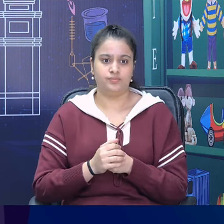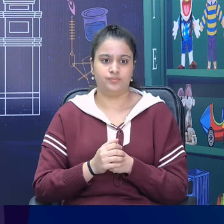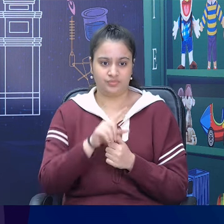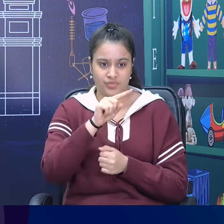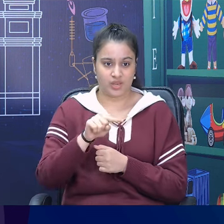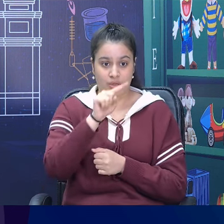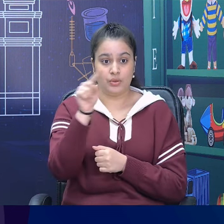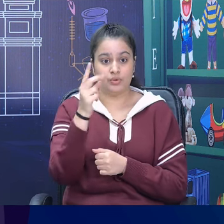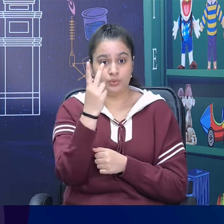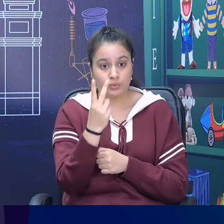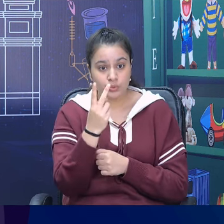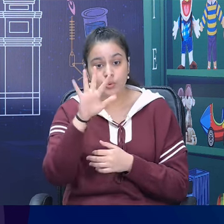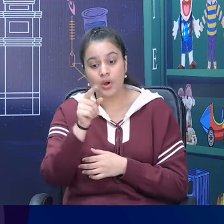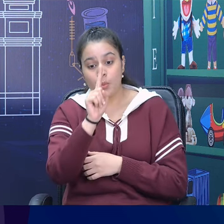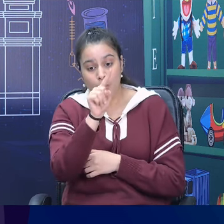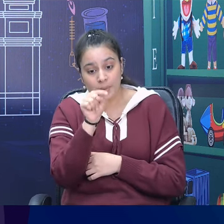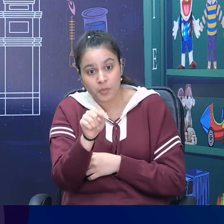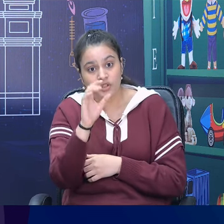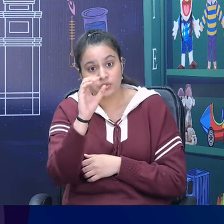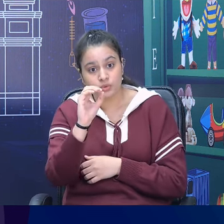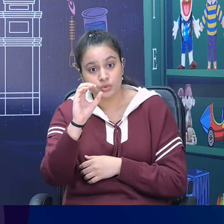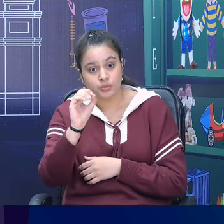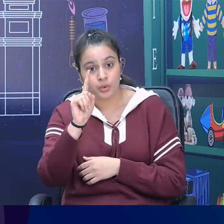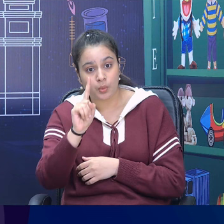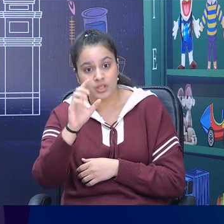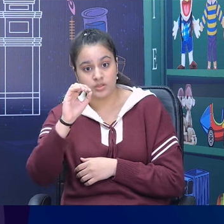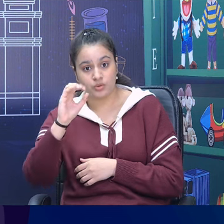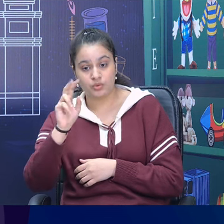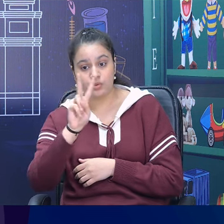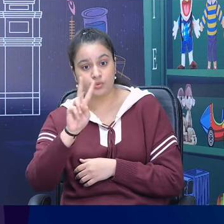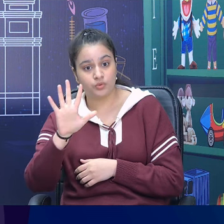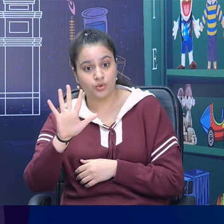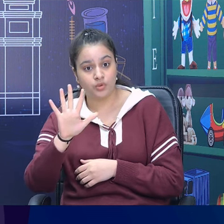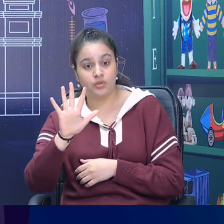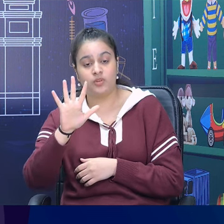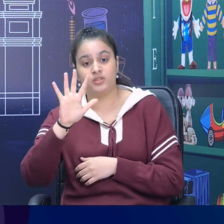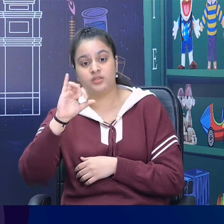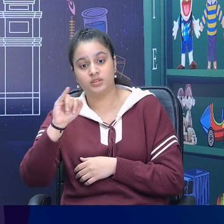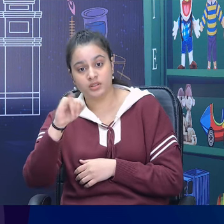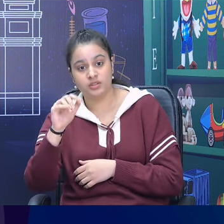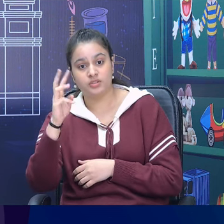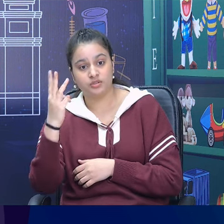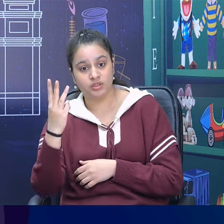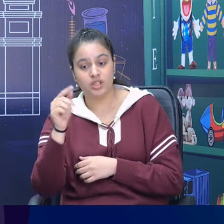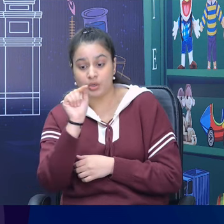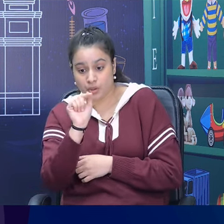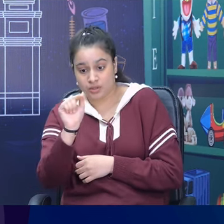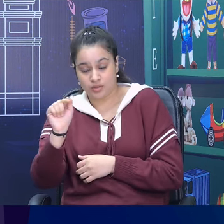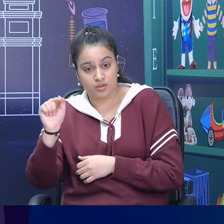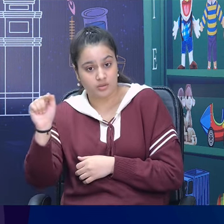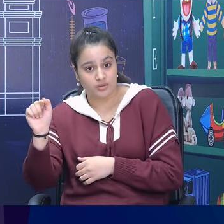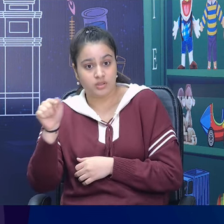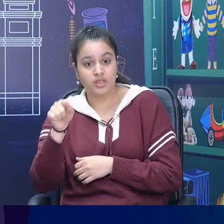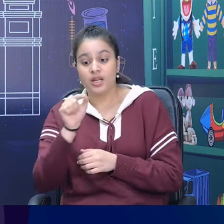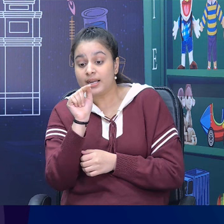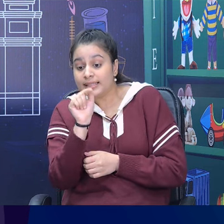√2 है 1.02 4563 डॉट डॉट डॉट यह डॉट डॉट डॉट रिप्रेजेंट करता है कि य ये नंबर